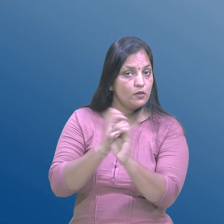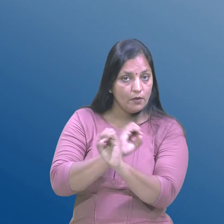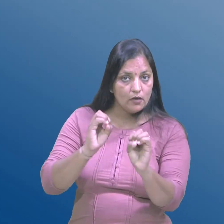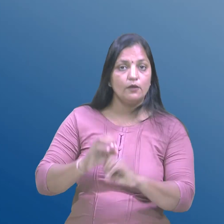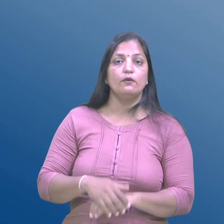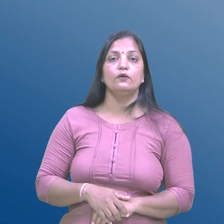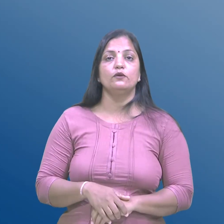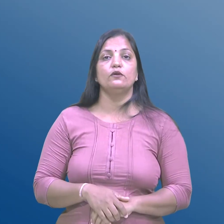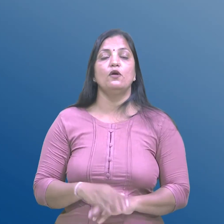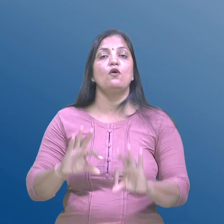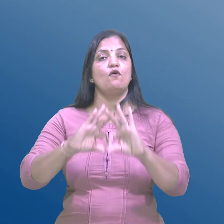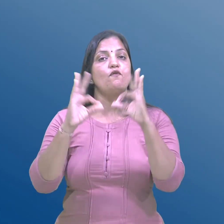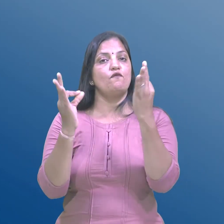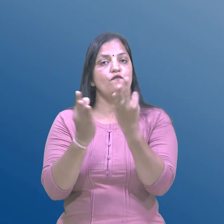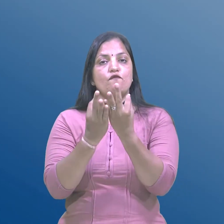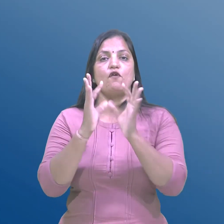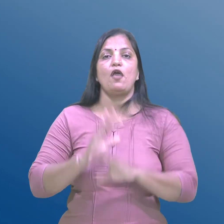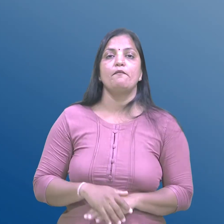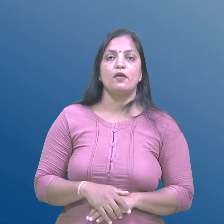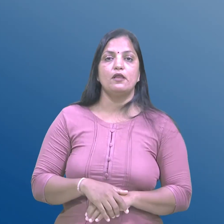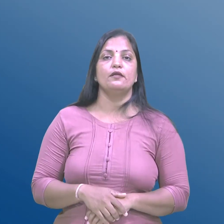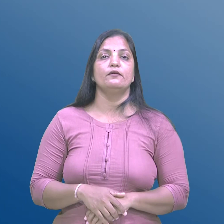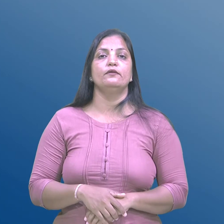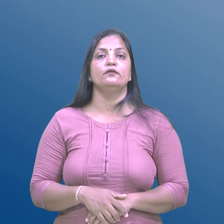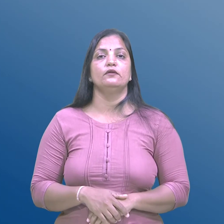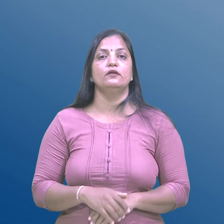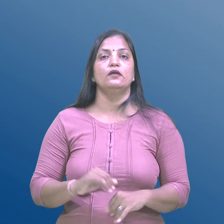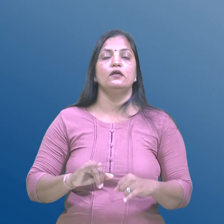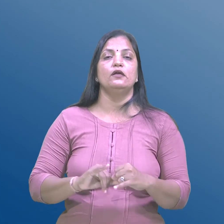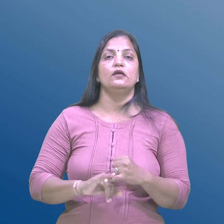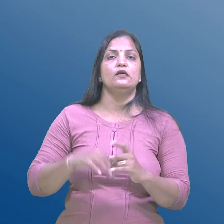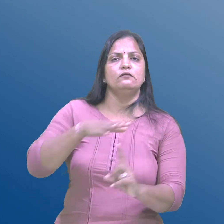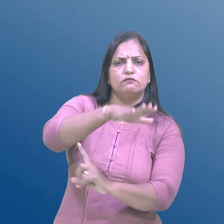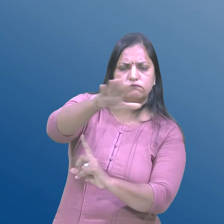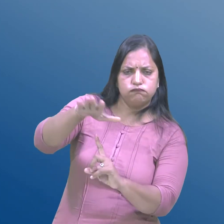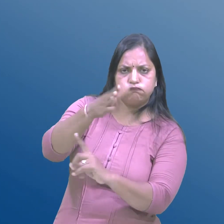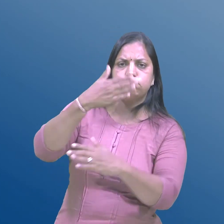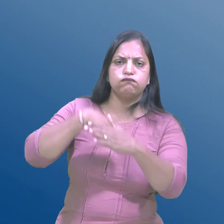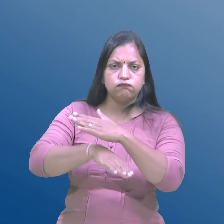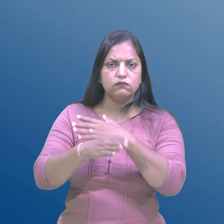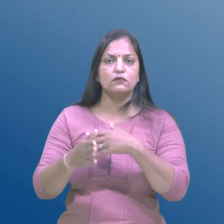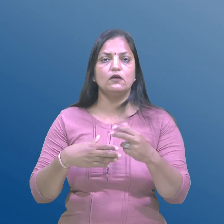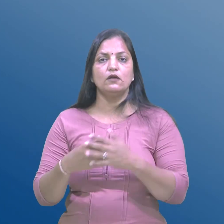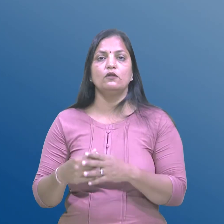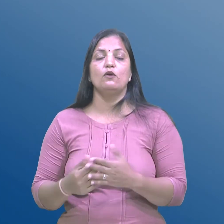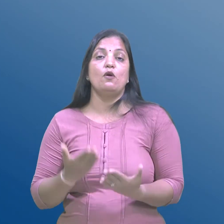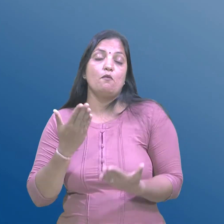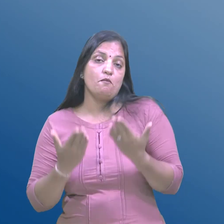તો પારિવારિક વ્યવસ્થામાં સમુદાયની અંદર અથવા અપવાદરૂપ